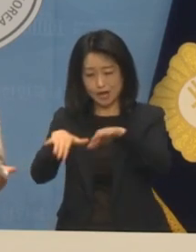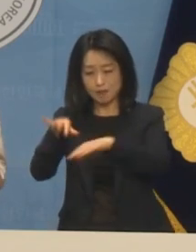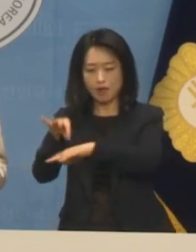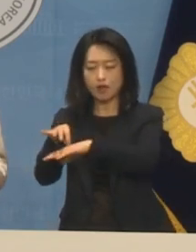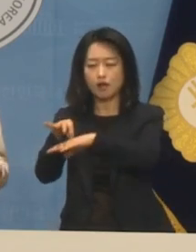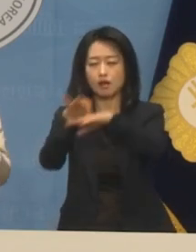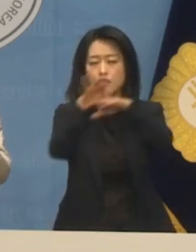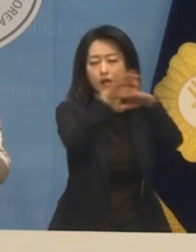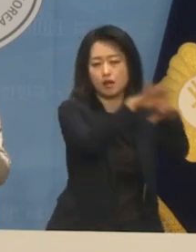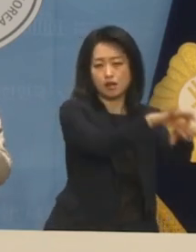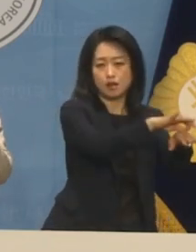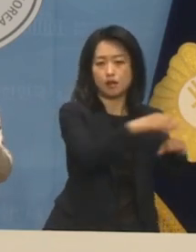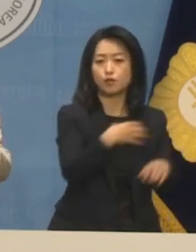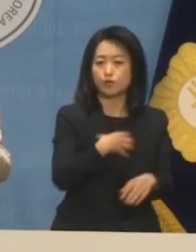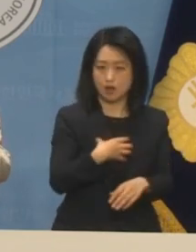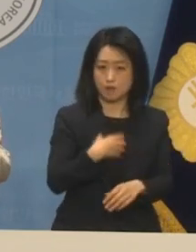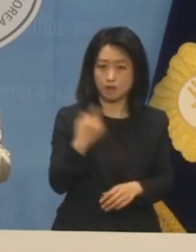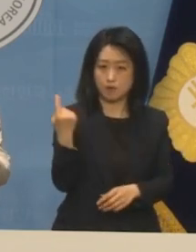안 됩니다.